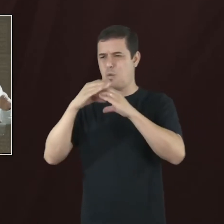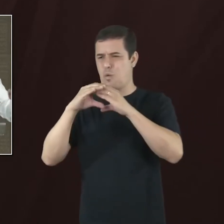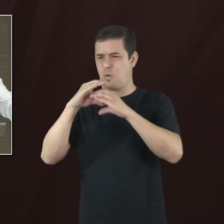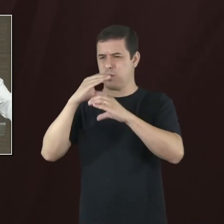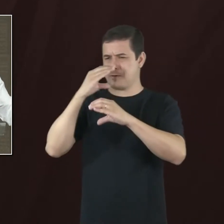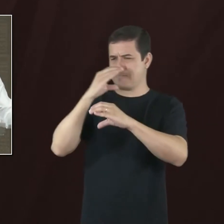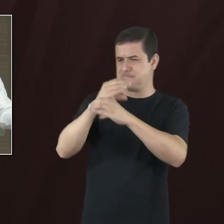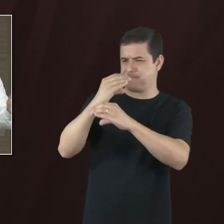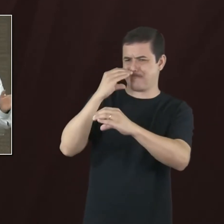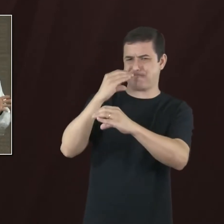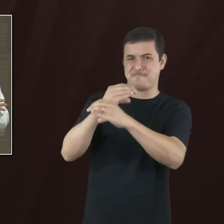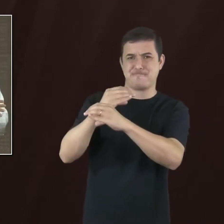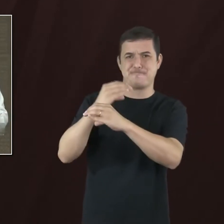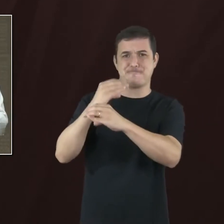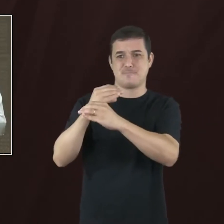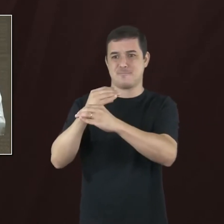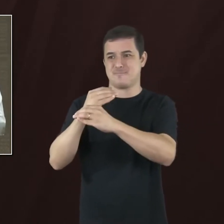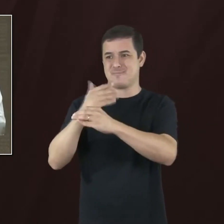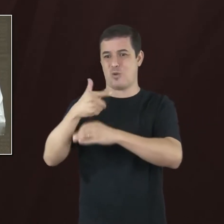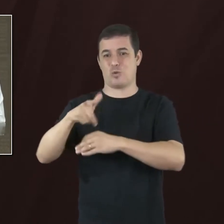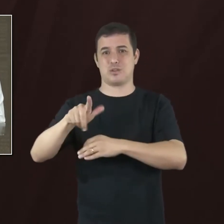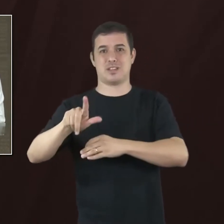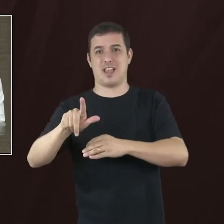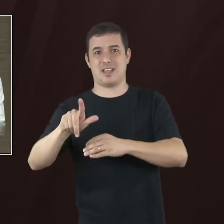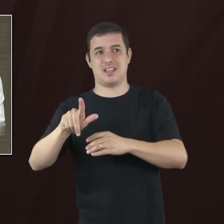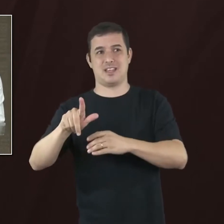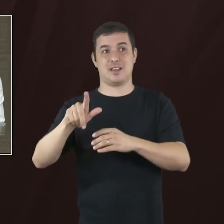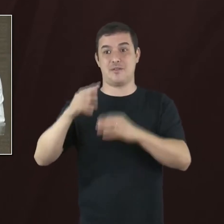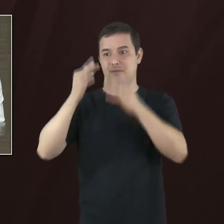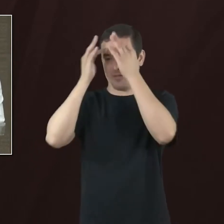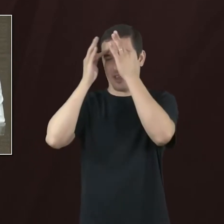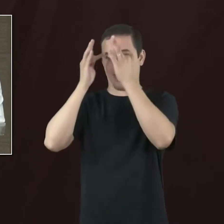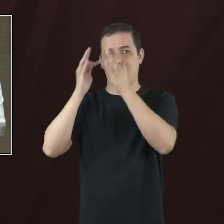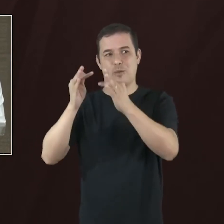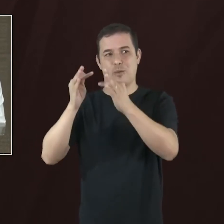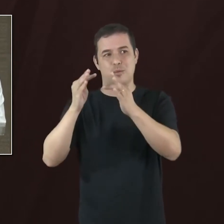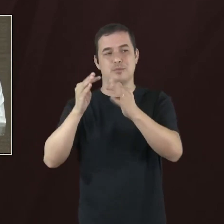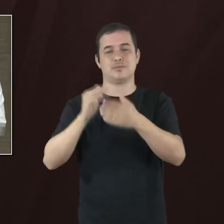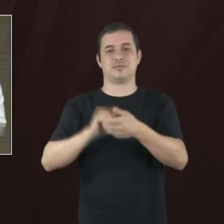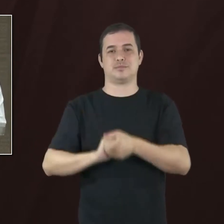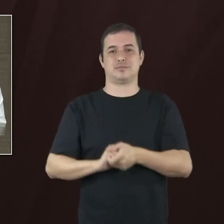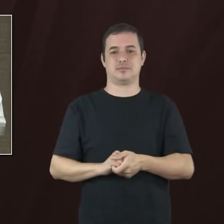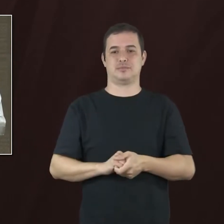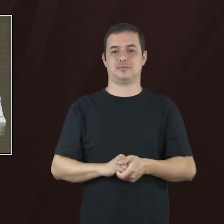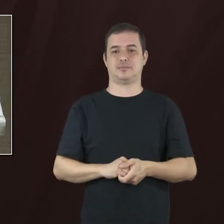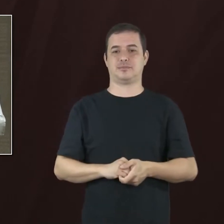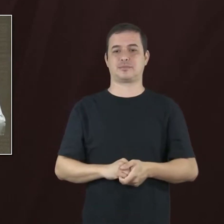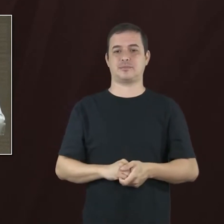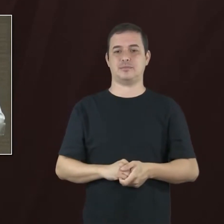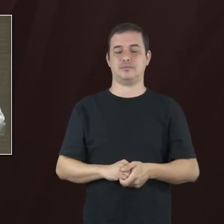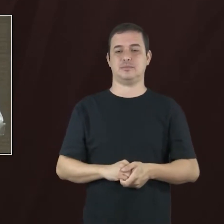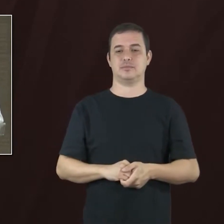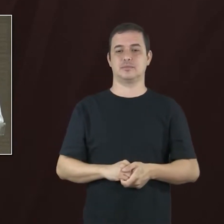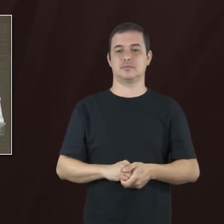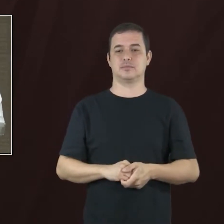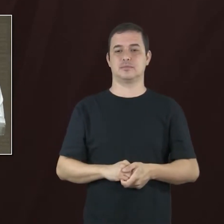gente pede para transmitir, geralmente depois de ter passado por 1, 2, 3, 4 mãos de